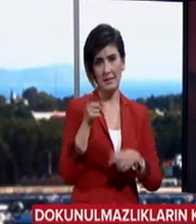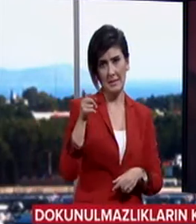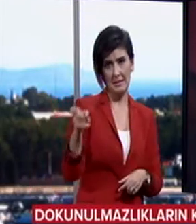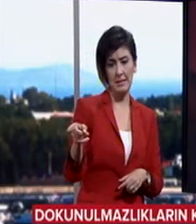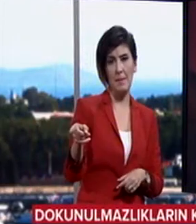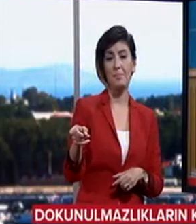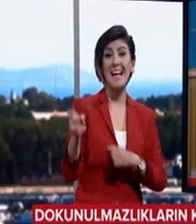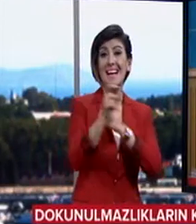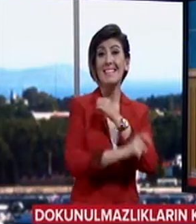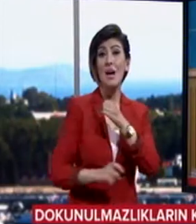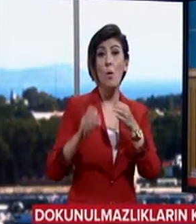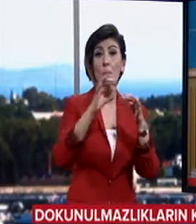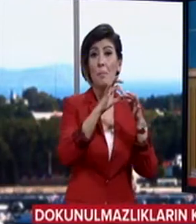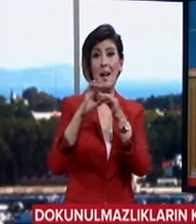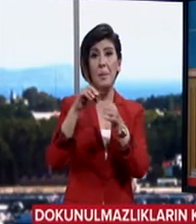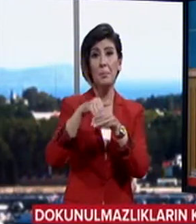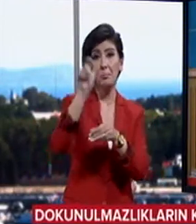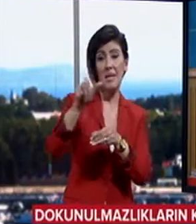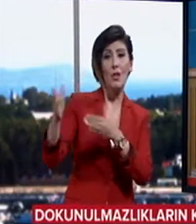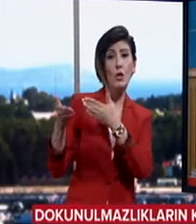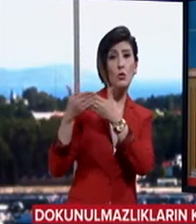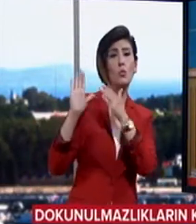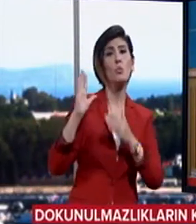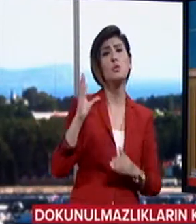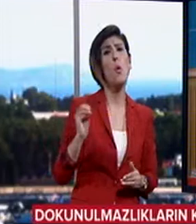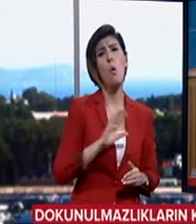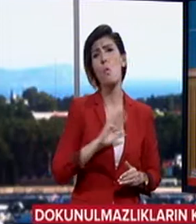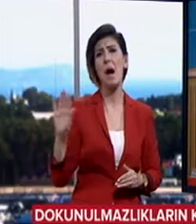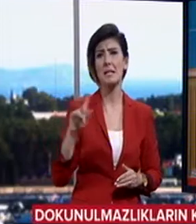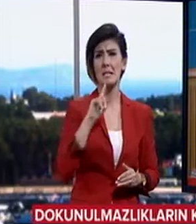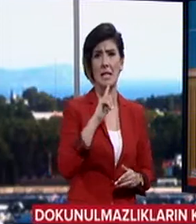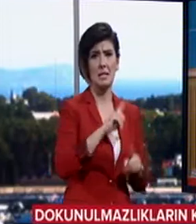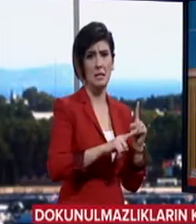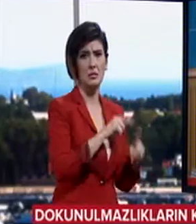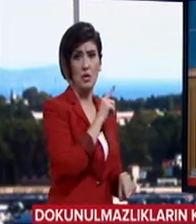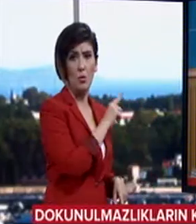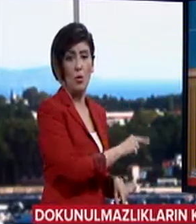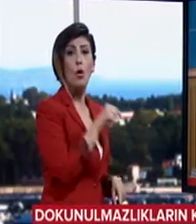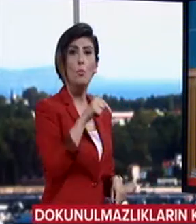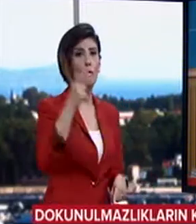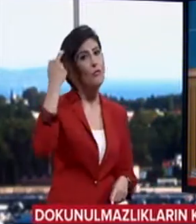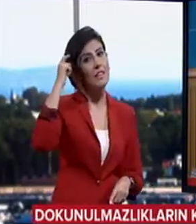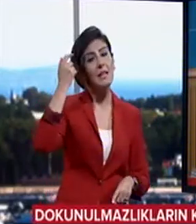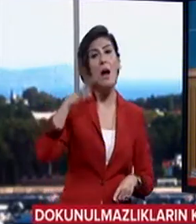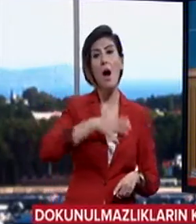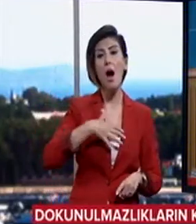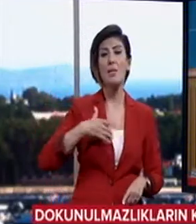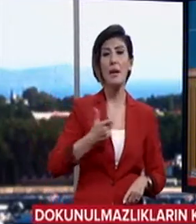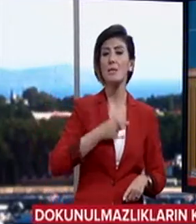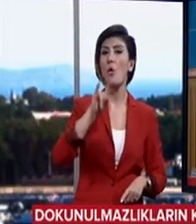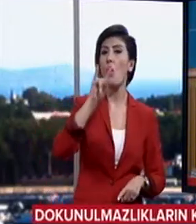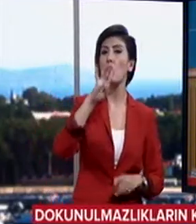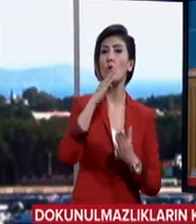toplantısında. Terörle bağlantılı milletvekillerinin dokunulmazlığı olmaz diyen Kılıçdaroğlu, bu görüşünü